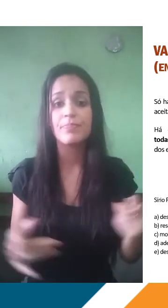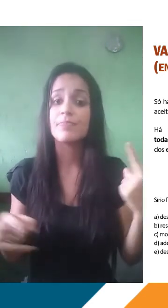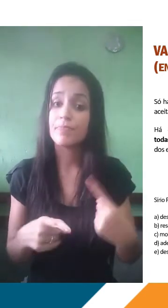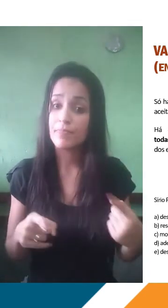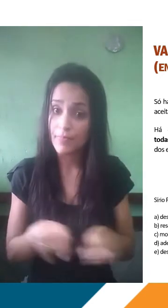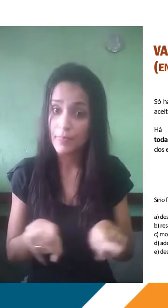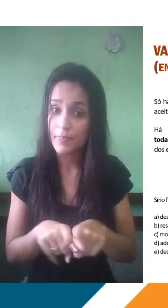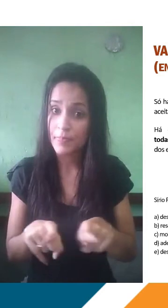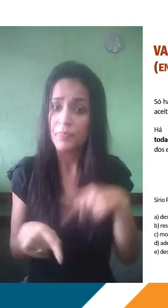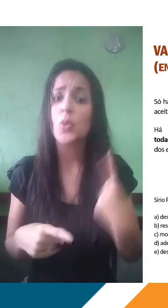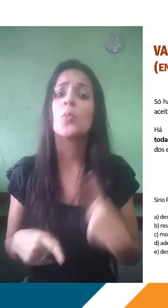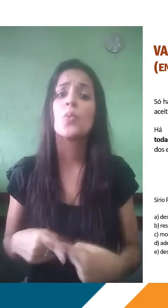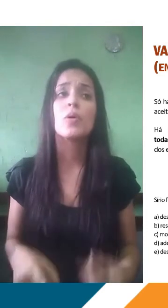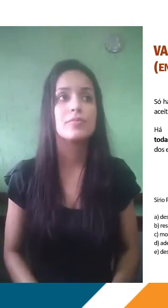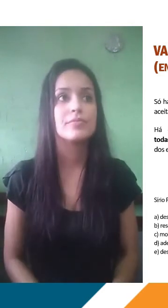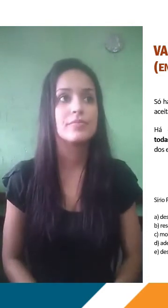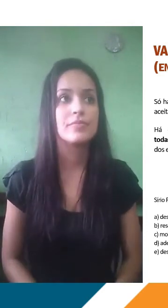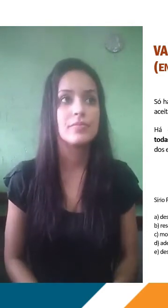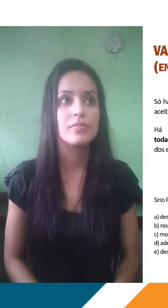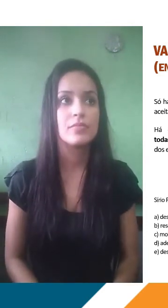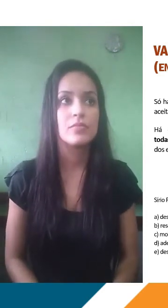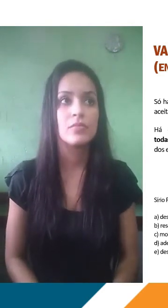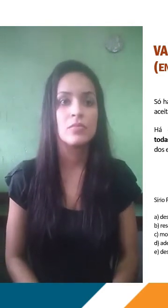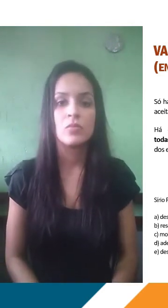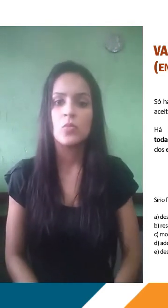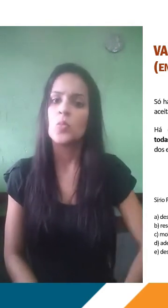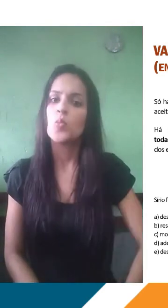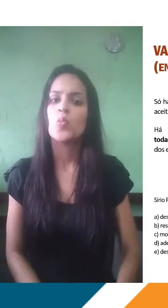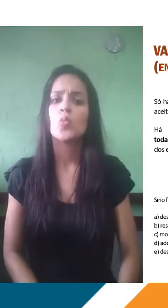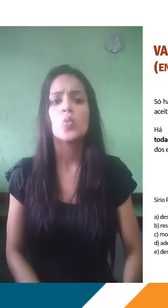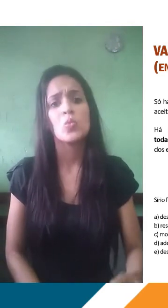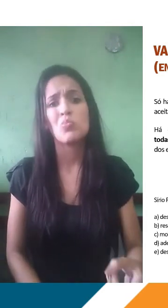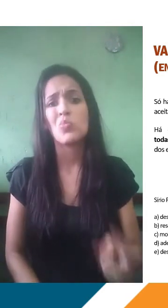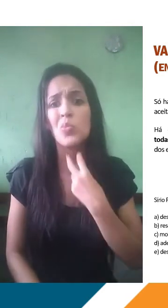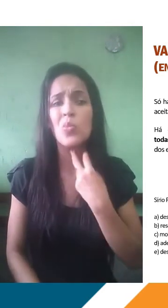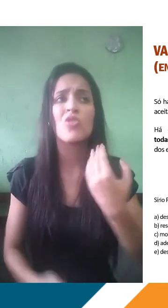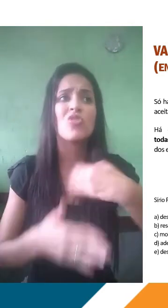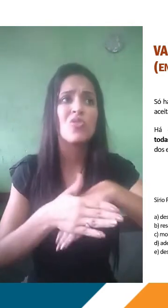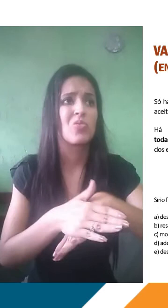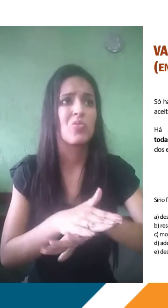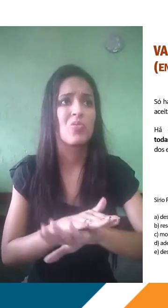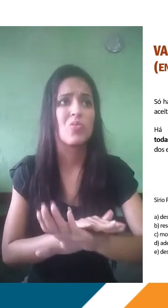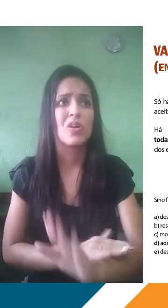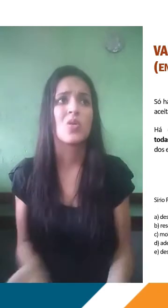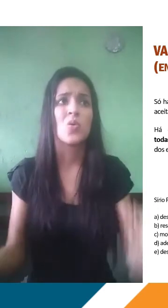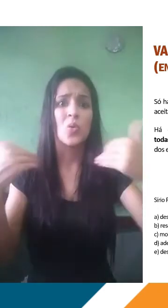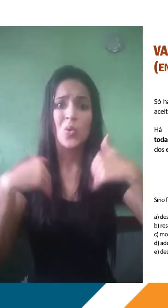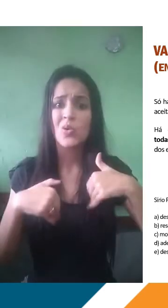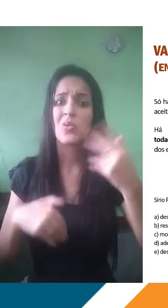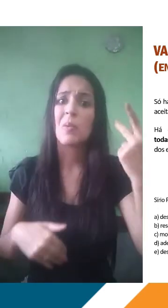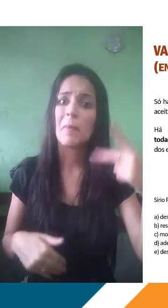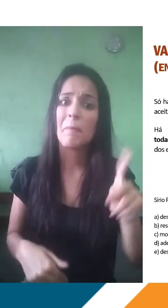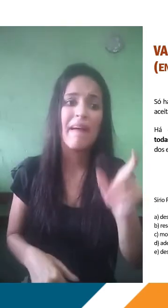Pois não é possível reservar o emprego da norma padrão a certas situações O que se pode é adequar o